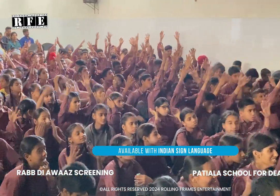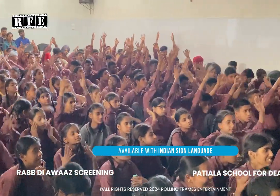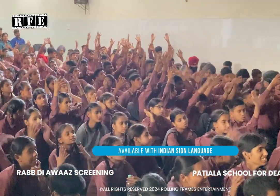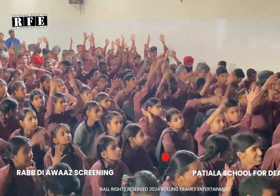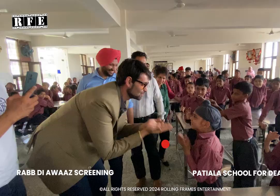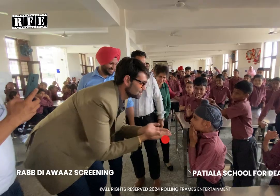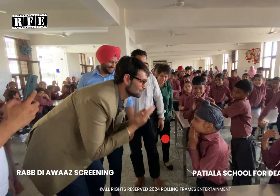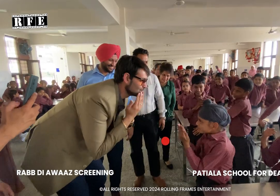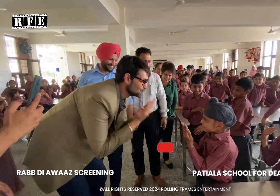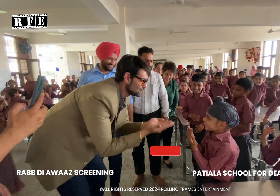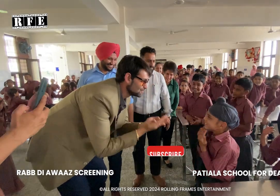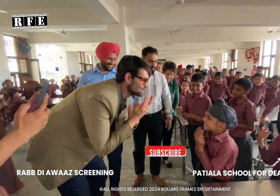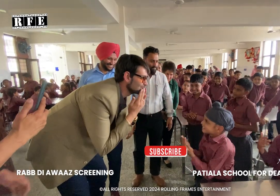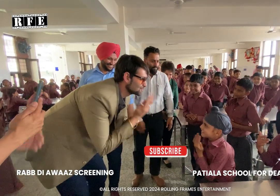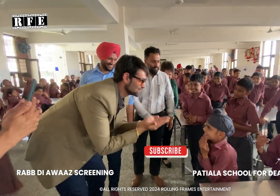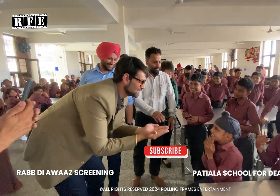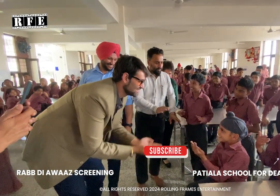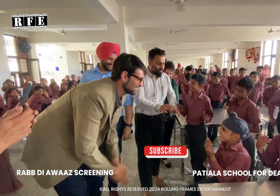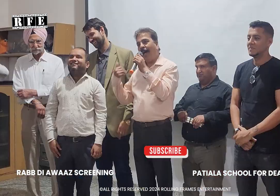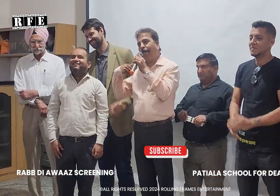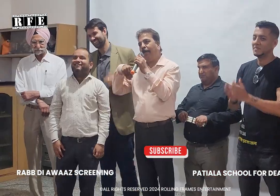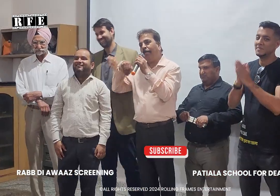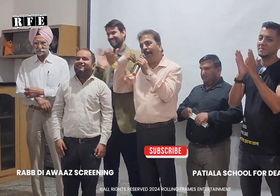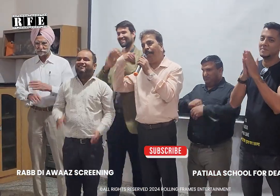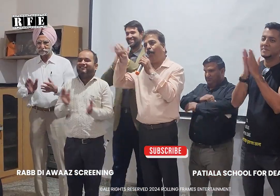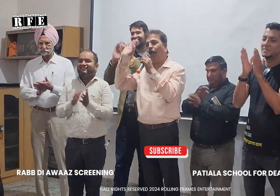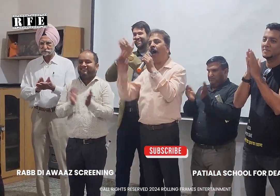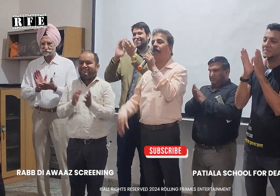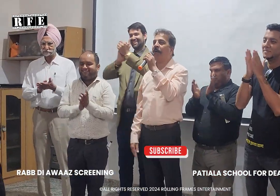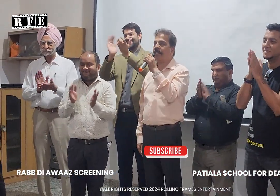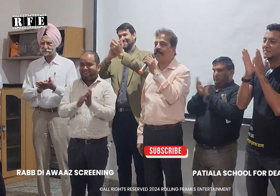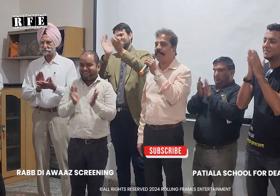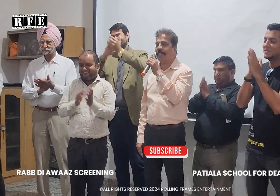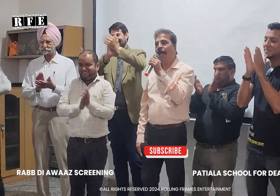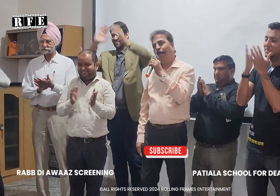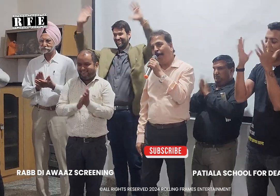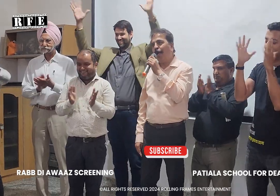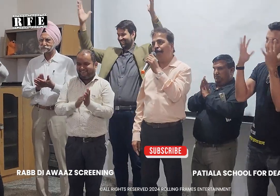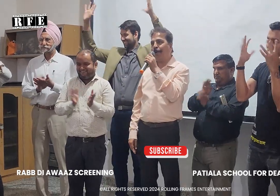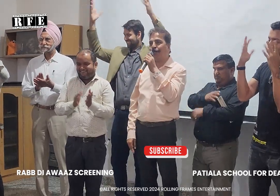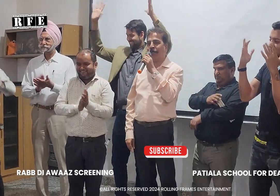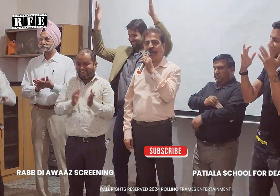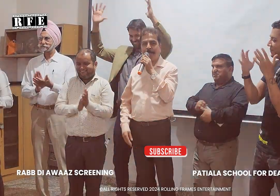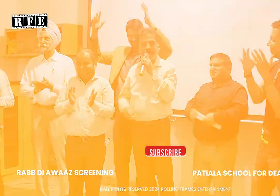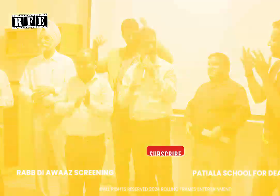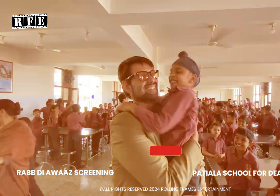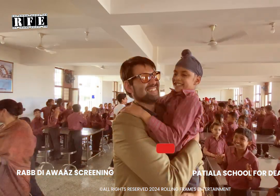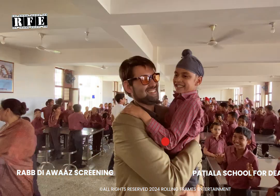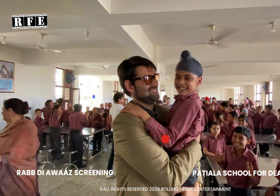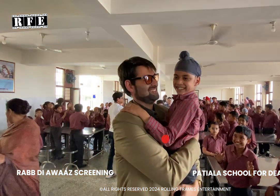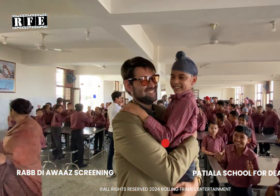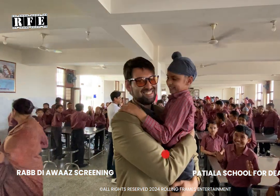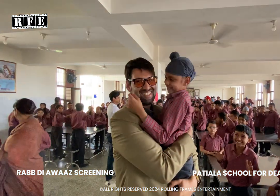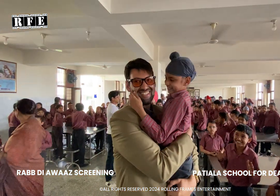ये तो एक छोटी सी उड़ान है, अभी बड़ी उड़ान। बहुत बहुत शुक्रिया।